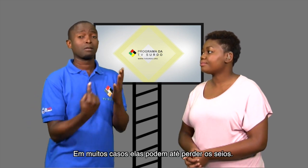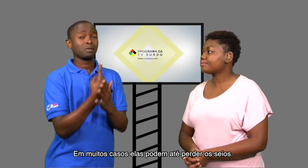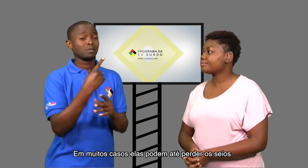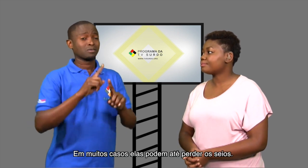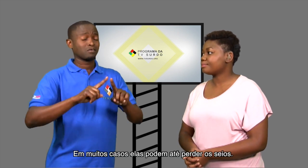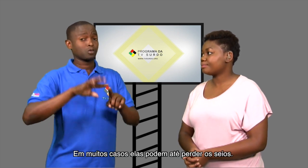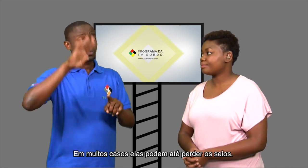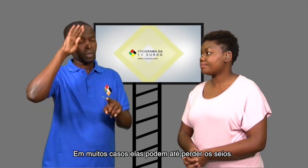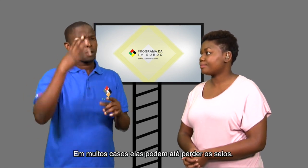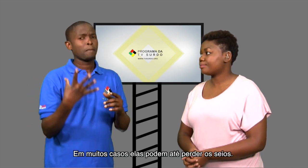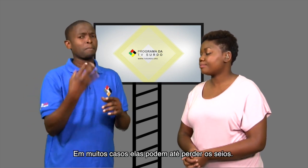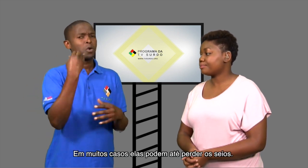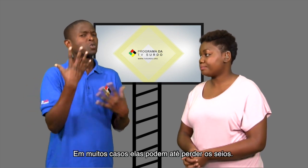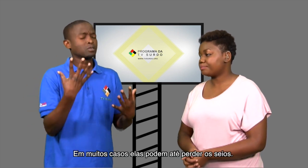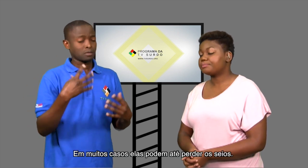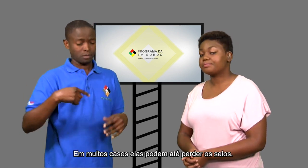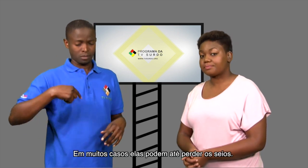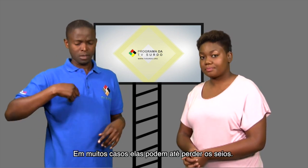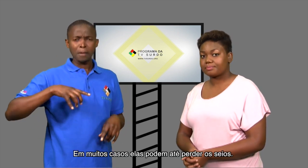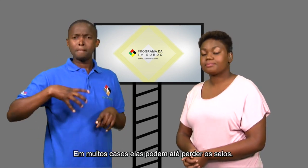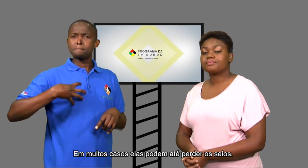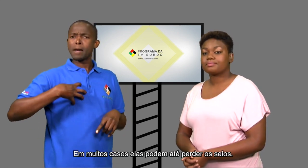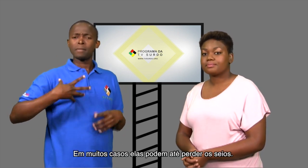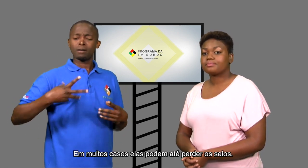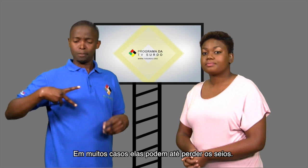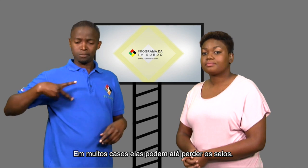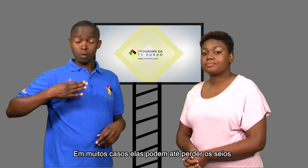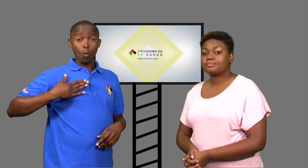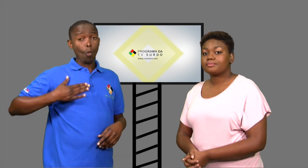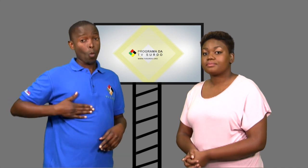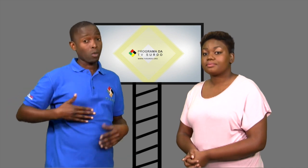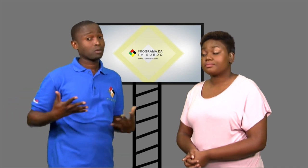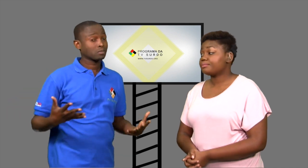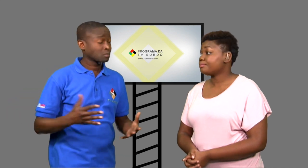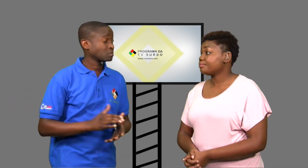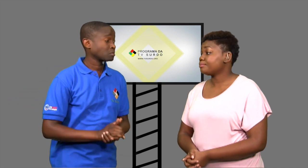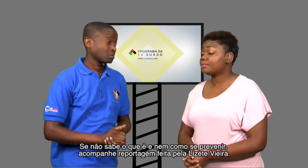Em muitos casos, elas podem até perder os seios.